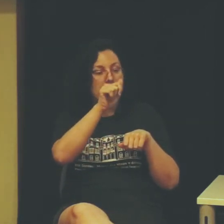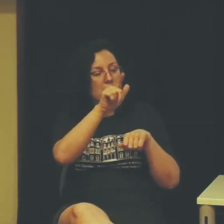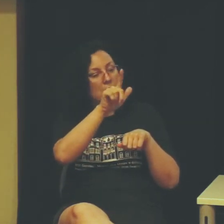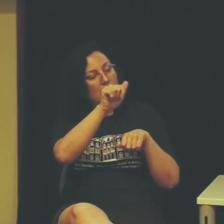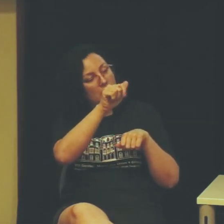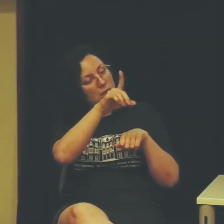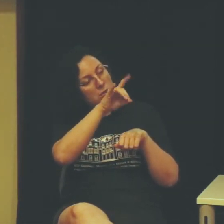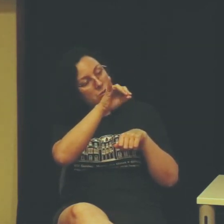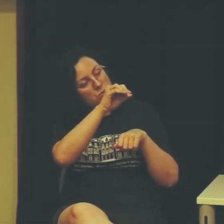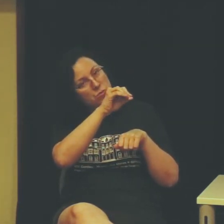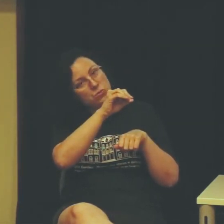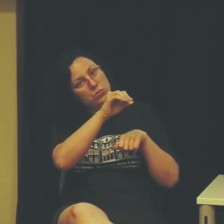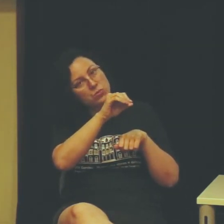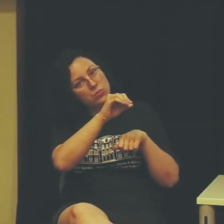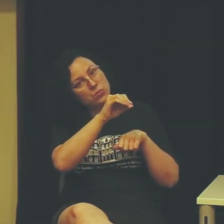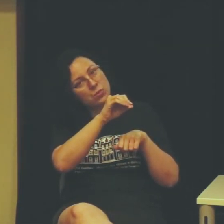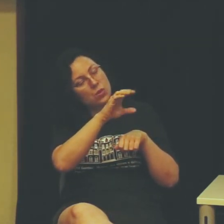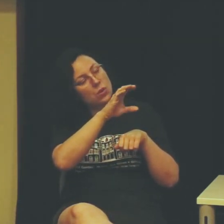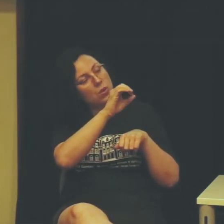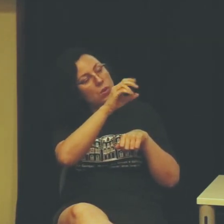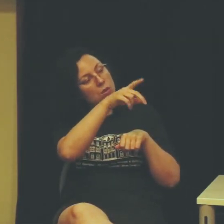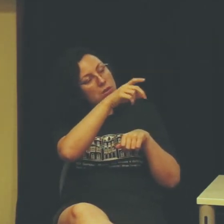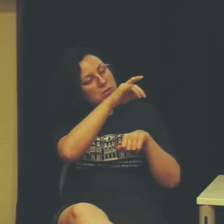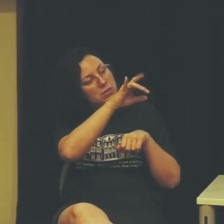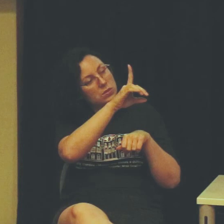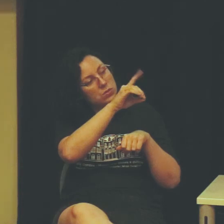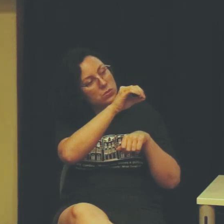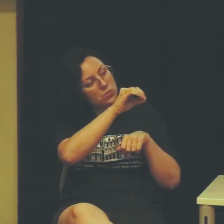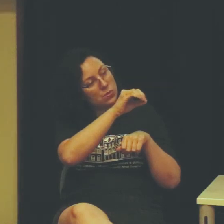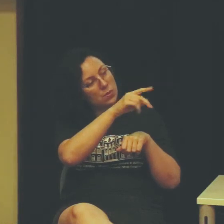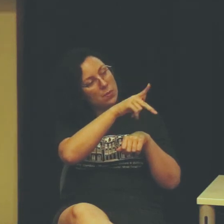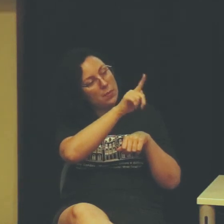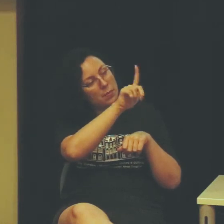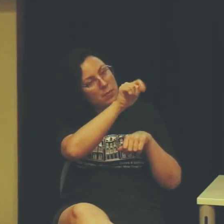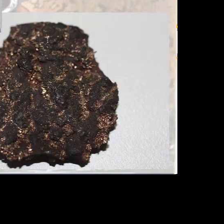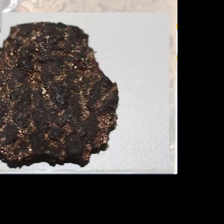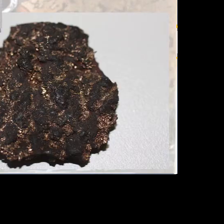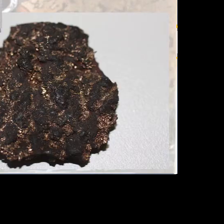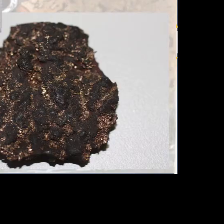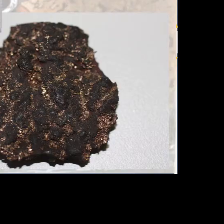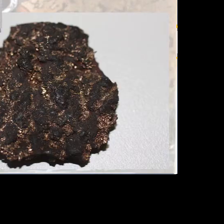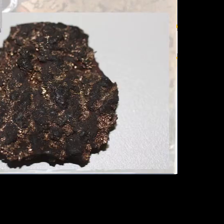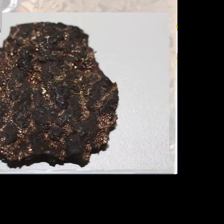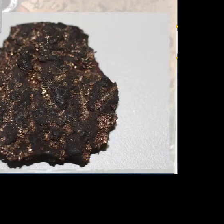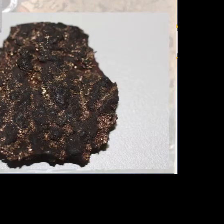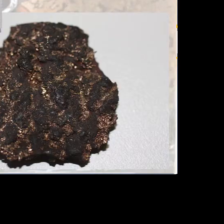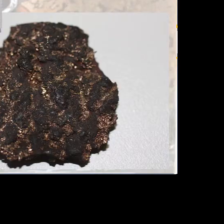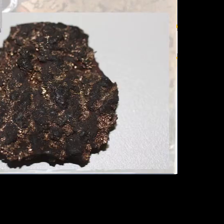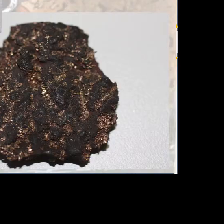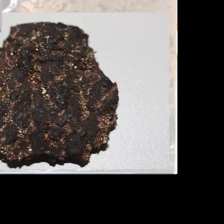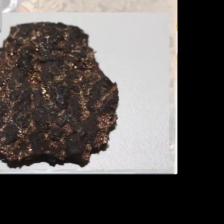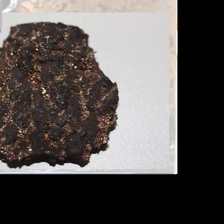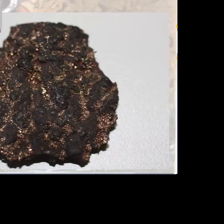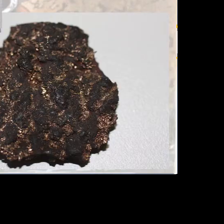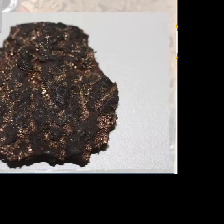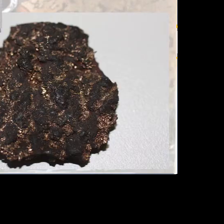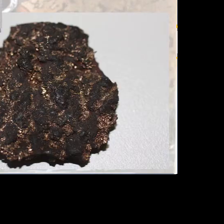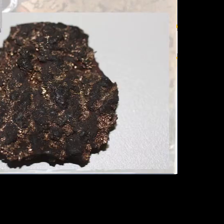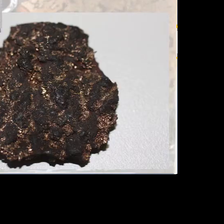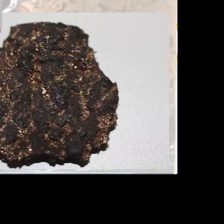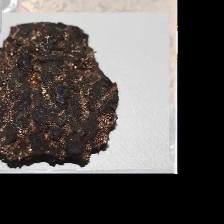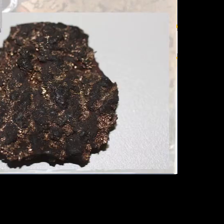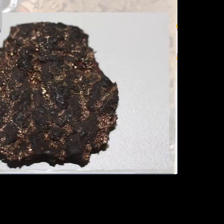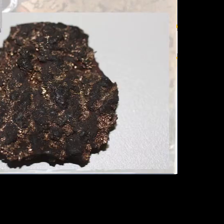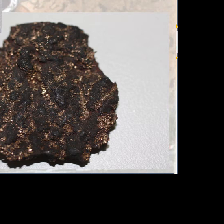ouro branco ou mesmo ouro preto, é bem provável que tenham recebido esses nomes de acordo com as suas proporções em elementos